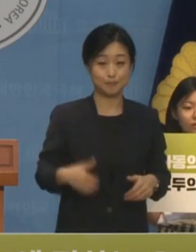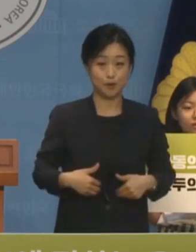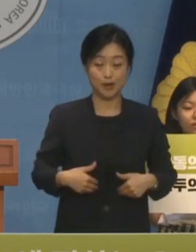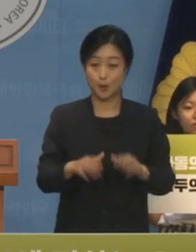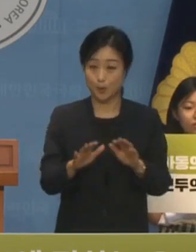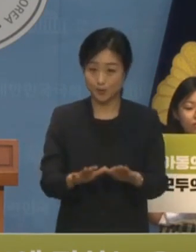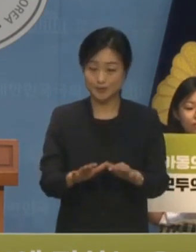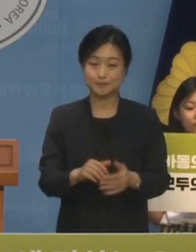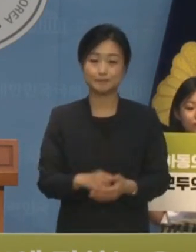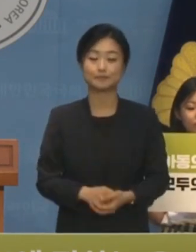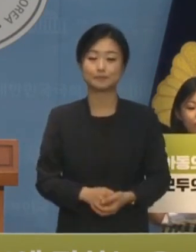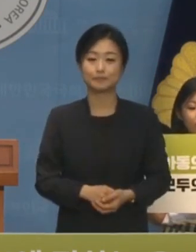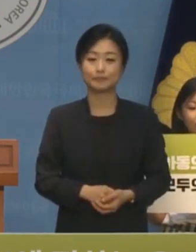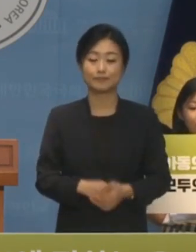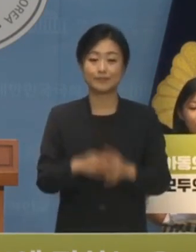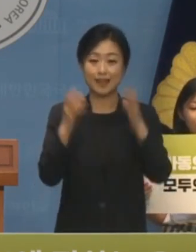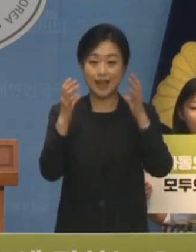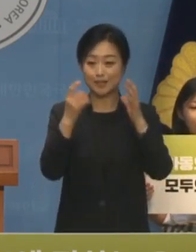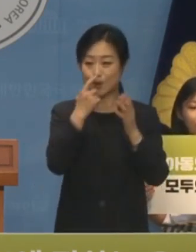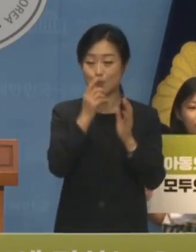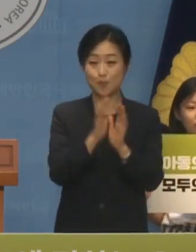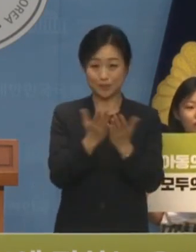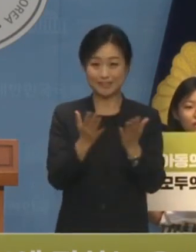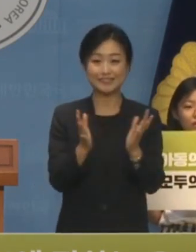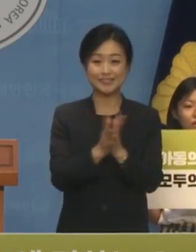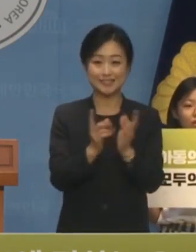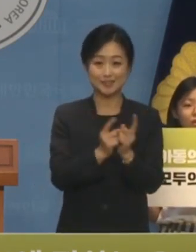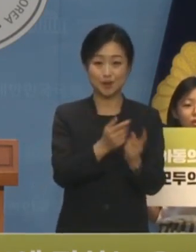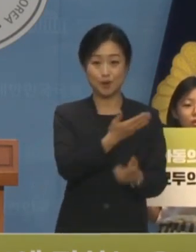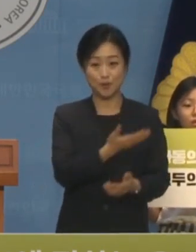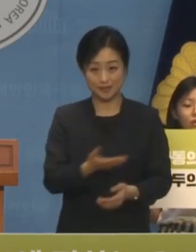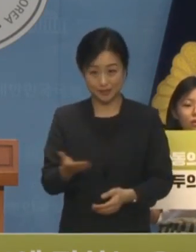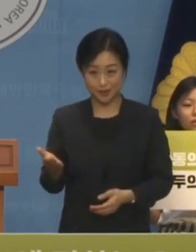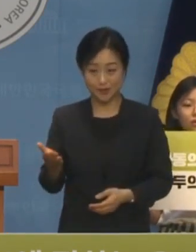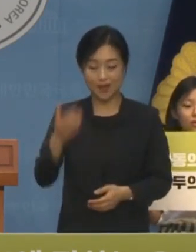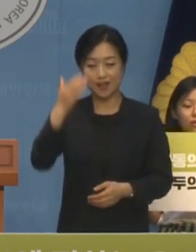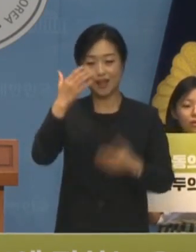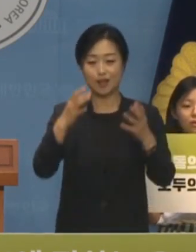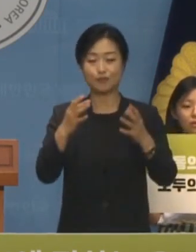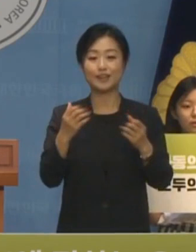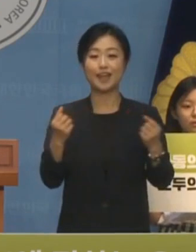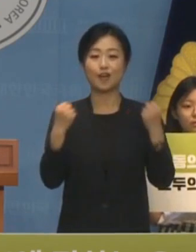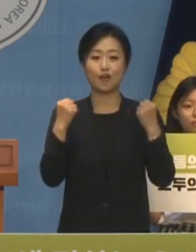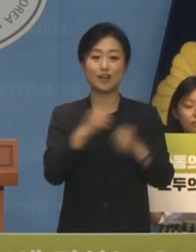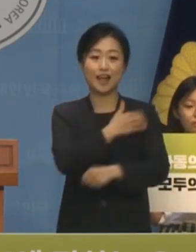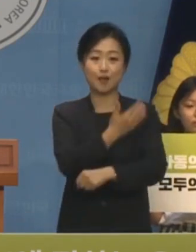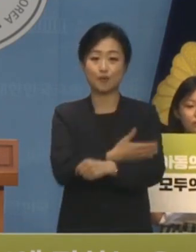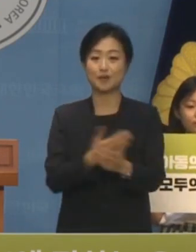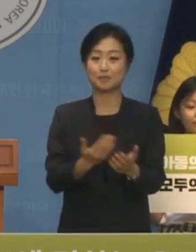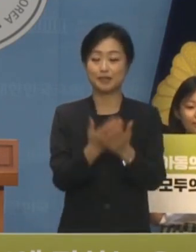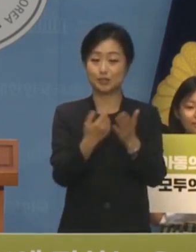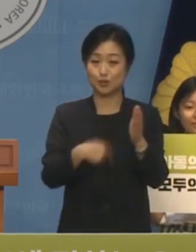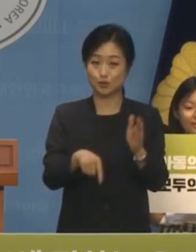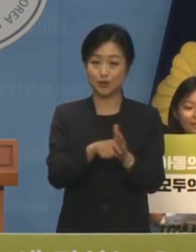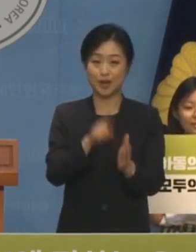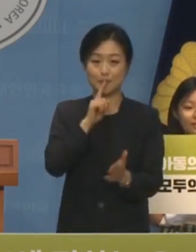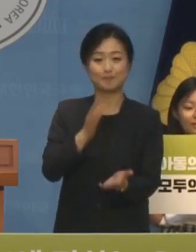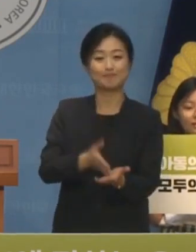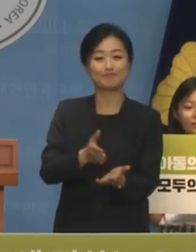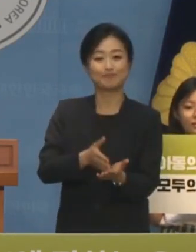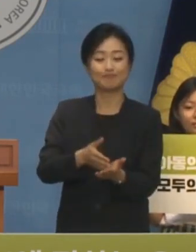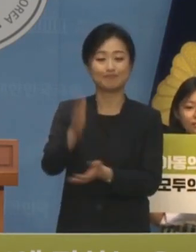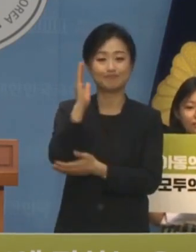이 자리에서는 아동 당사자들이 직접 나와서 대한민국 아동의 건강권 증진을 위한 목소리를 내고자